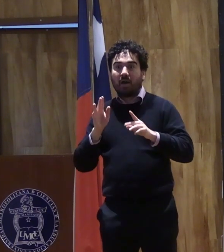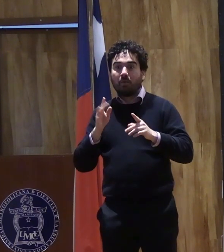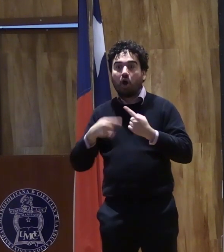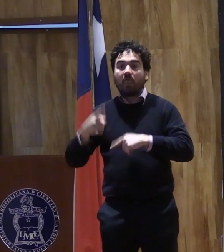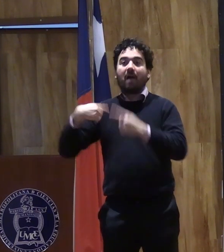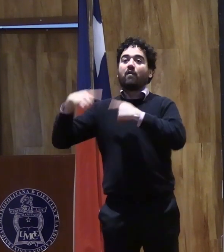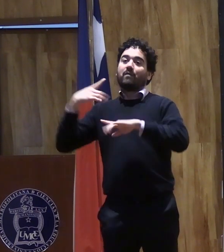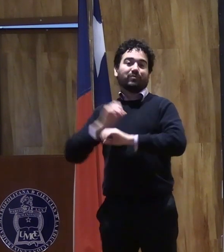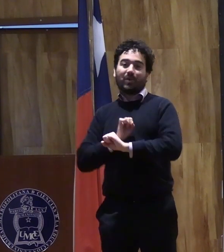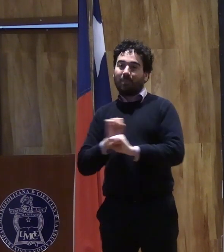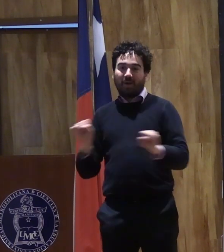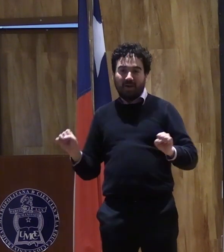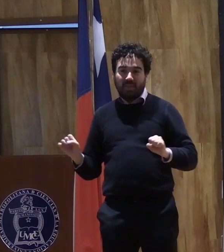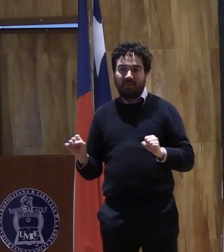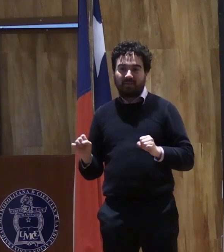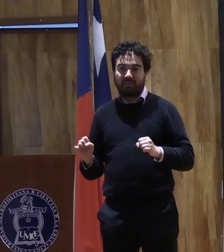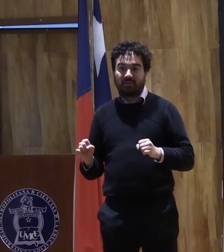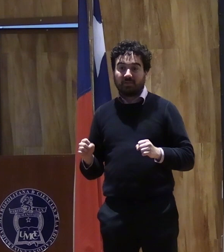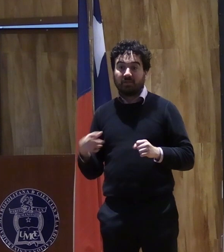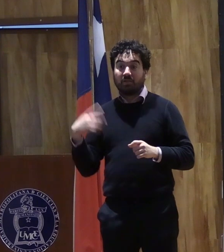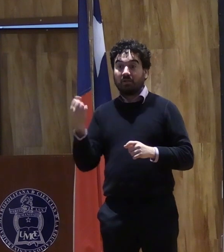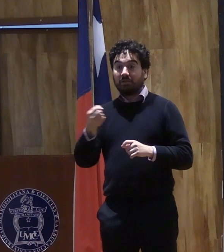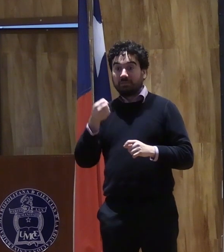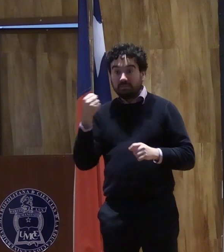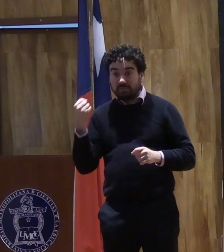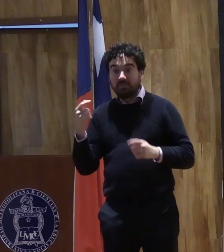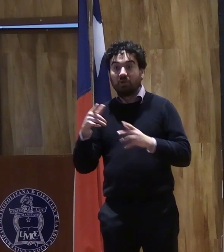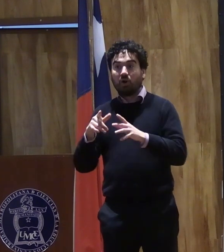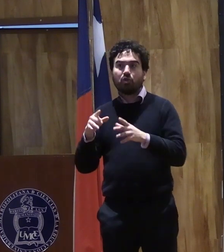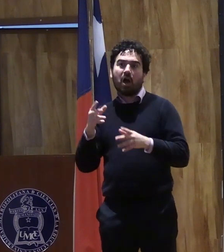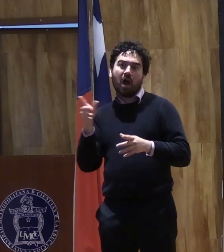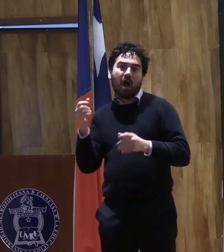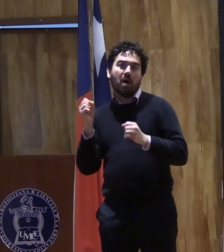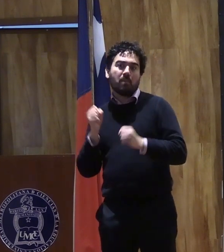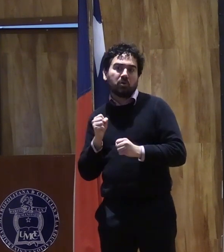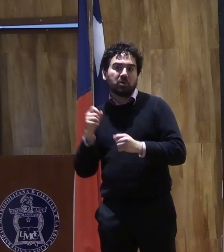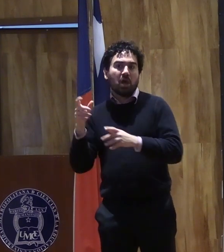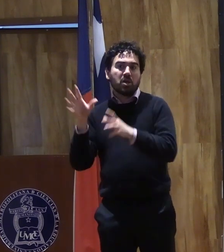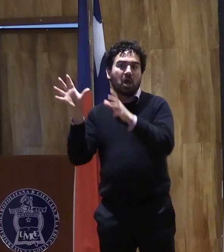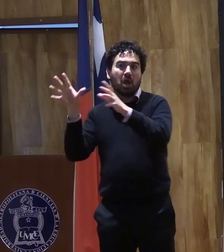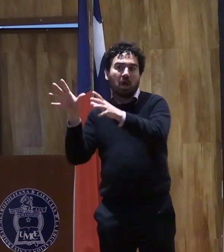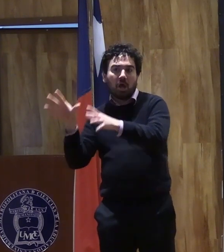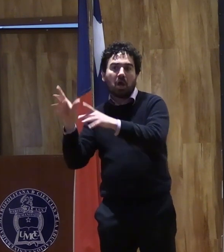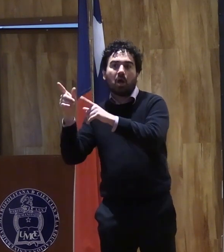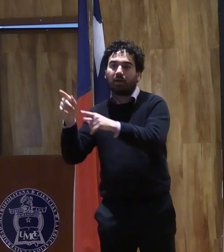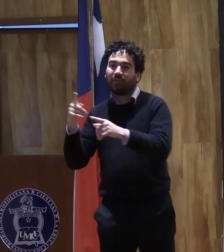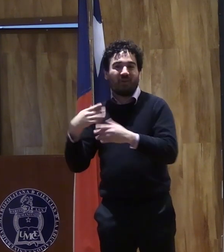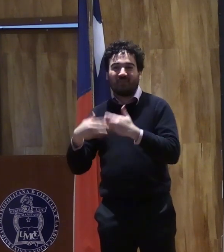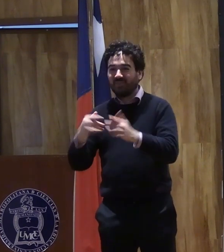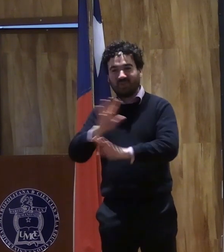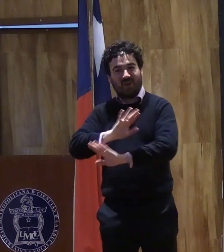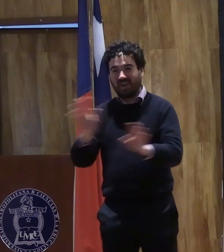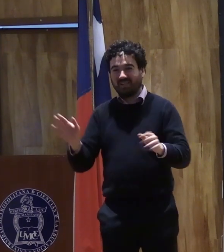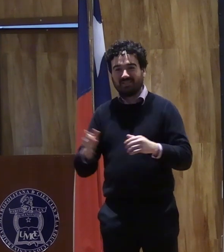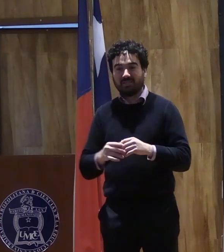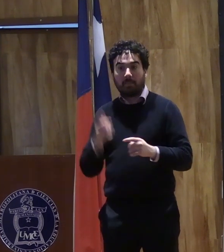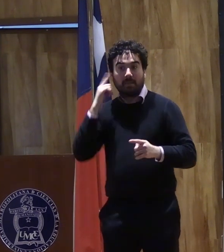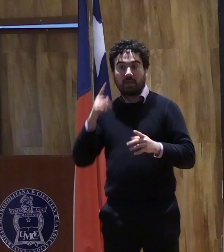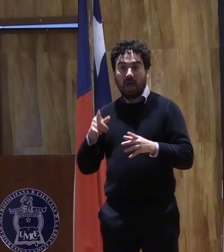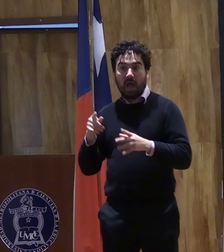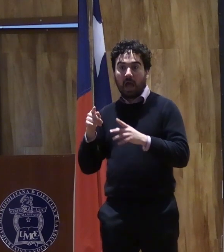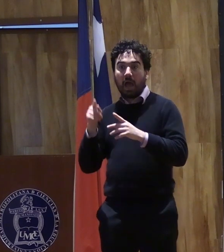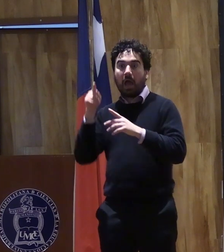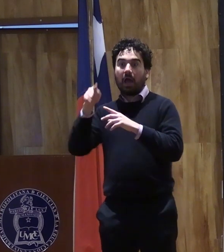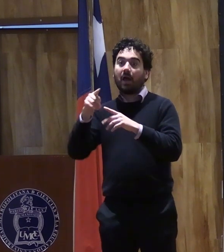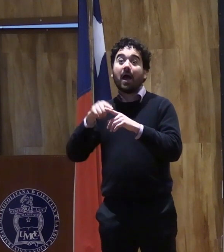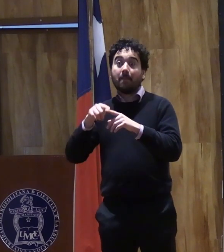Ya ponemos un refrigerador y hacemos cubitos de hielo y le vamos a tirar hielo, la cuestión no va a funcionar. No, le podemos echar